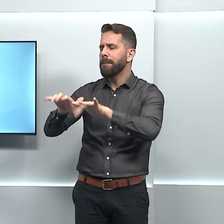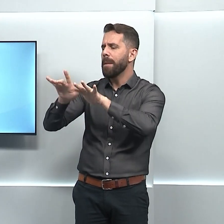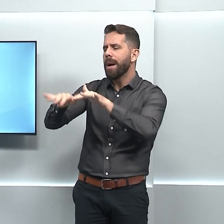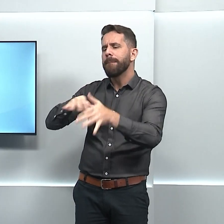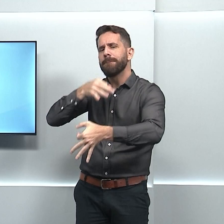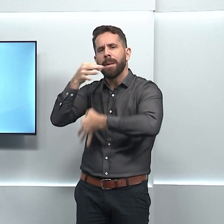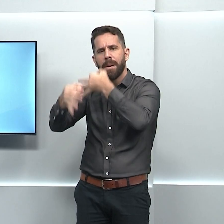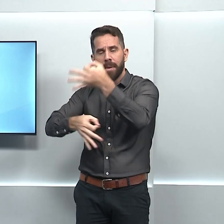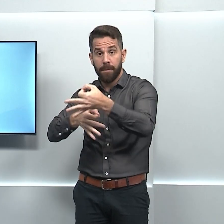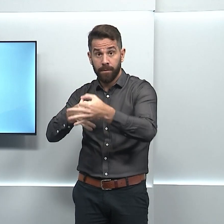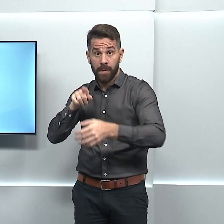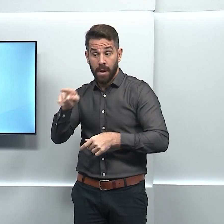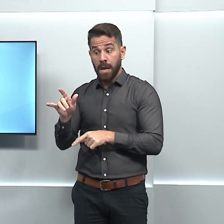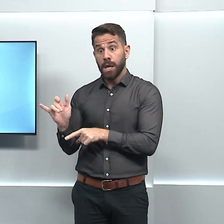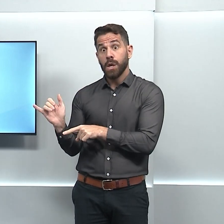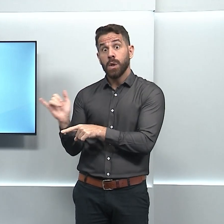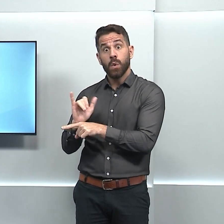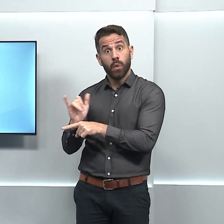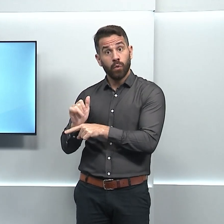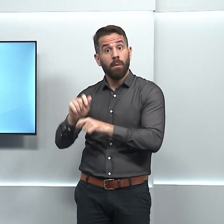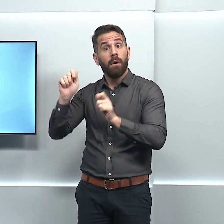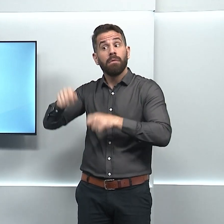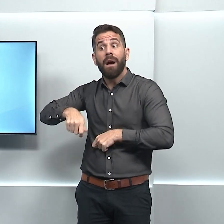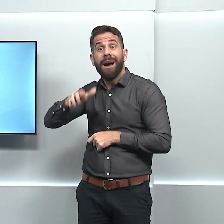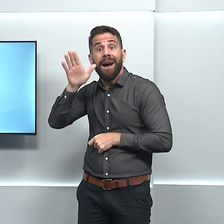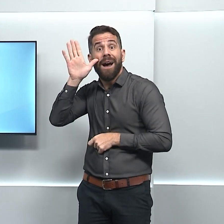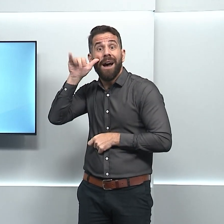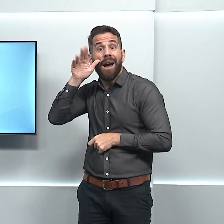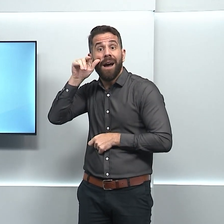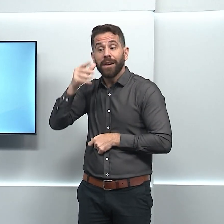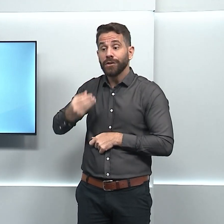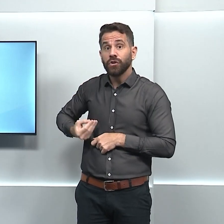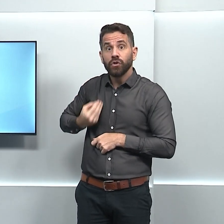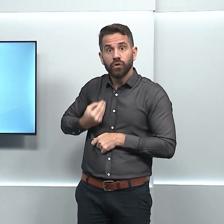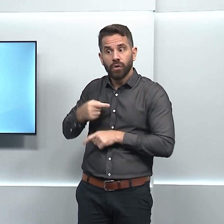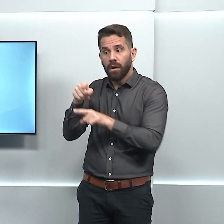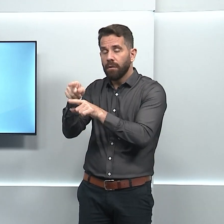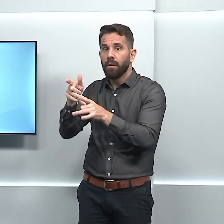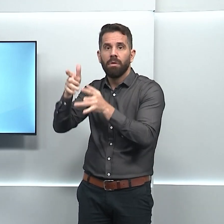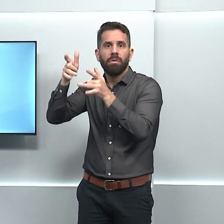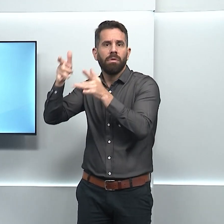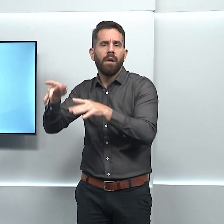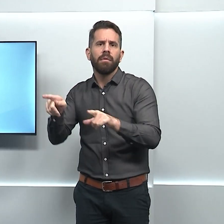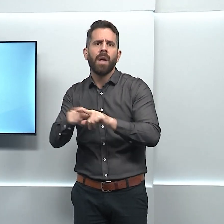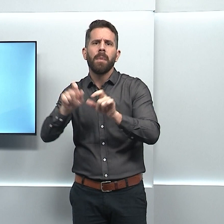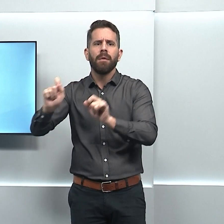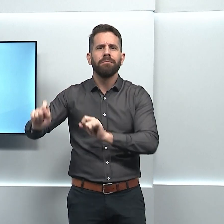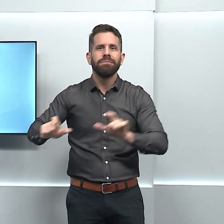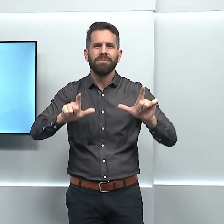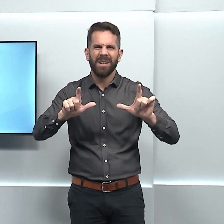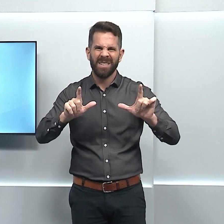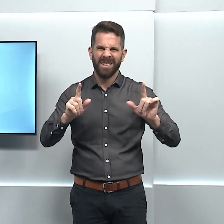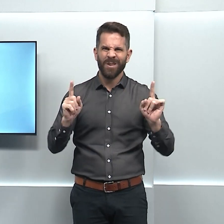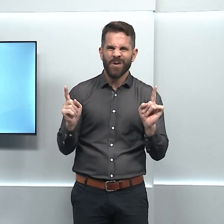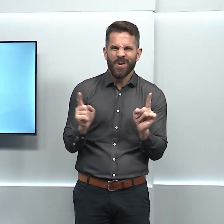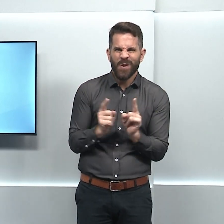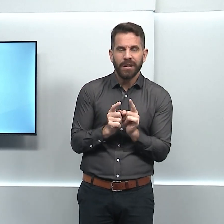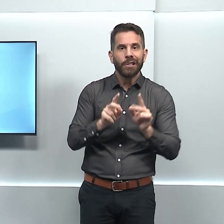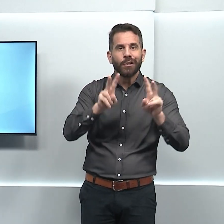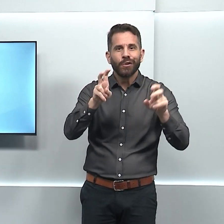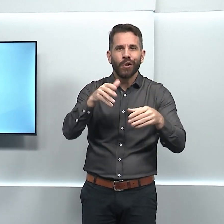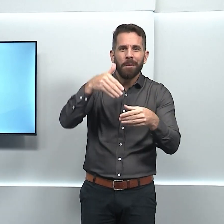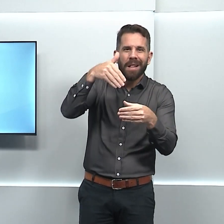só destacando uma coisa, no YouTube você assiste todos os nossos programas, essas pílulas que a gente sempre coloca sobre eleições